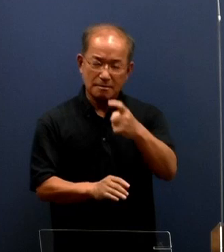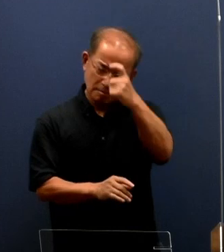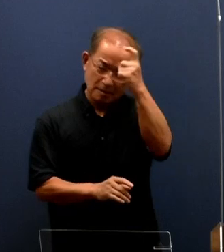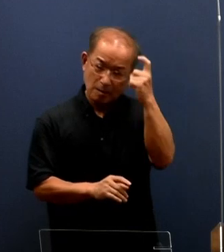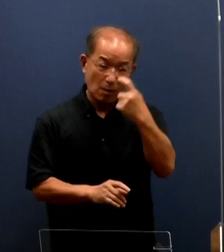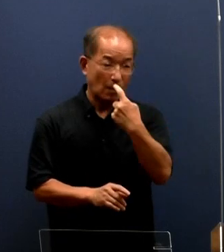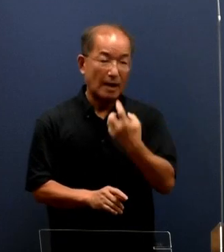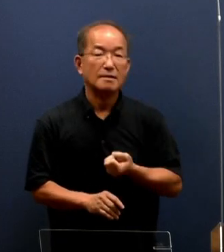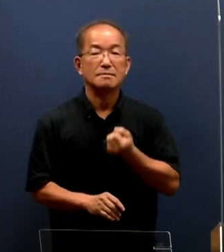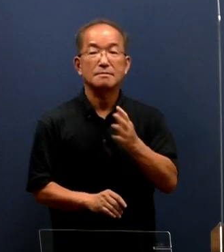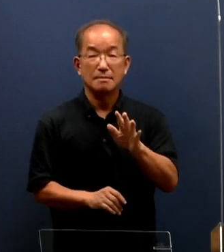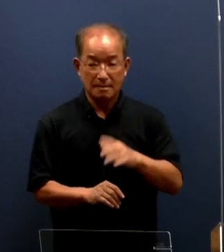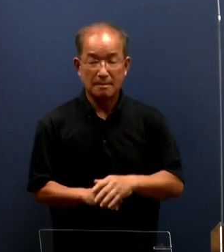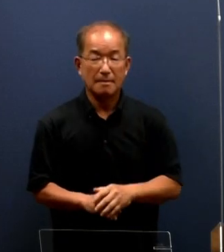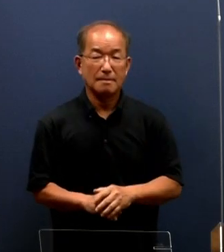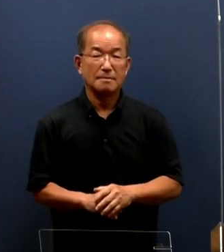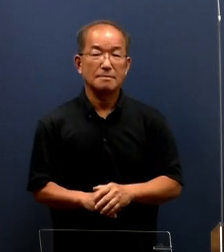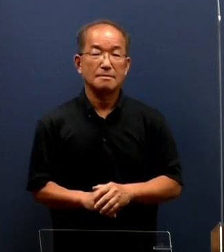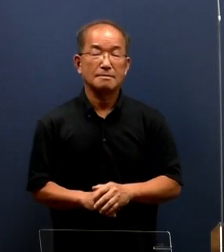決して